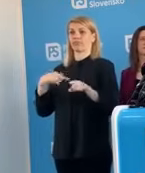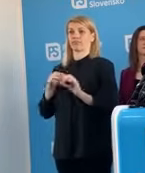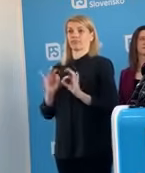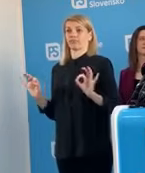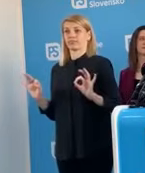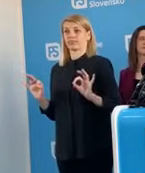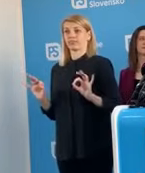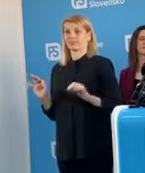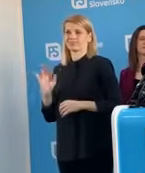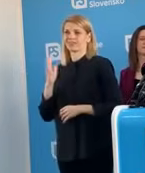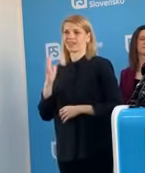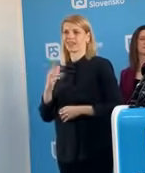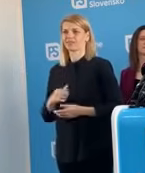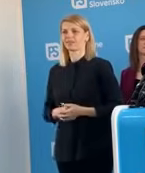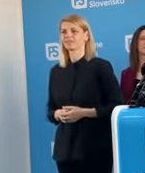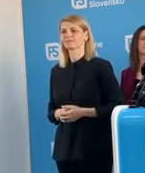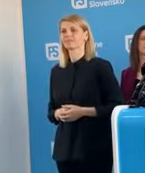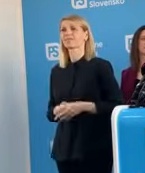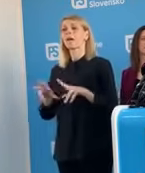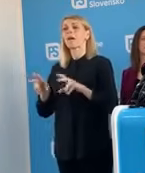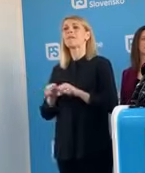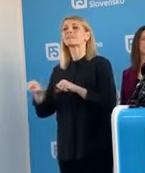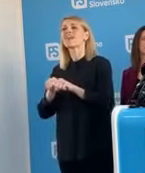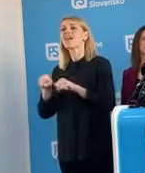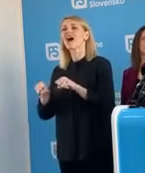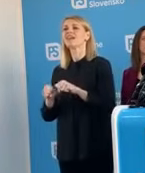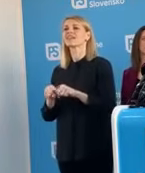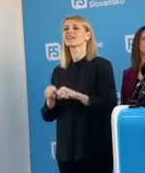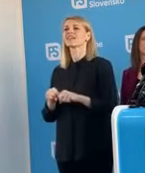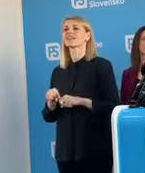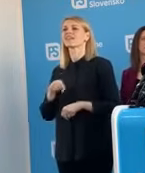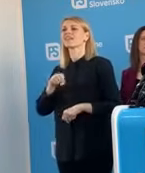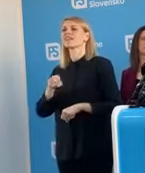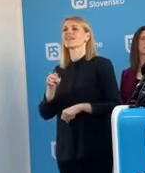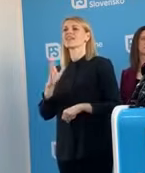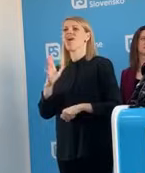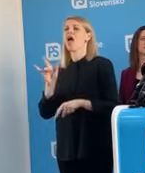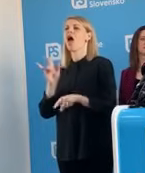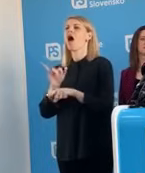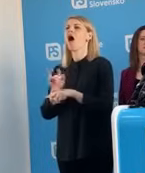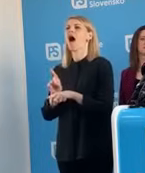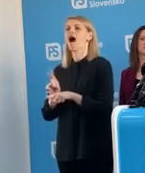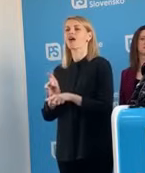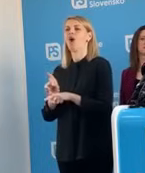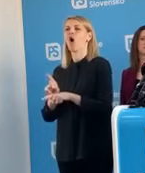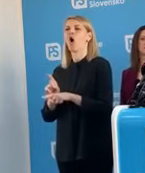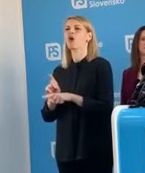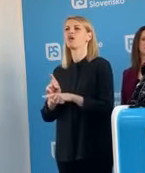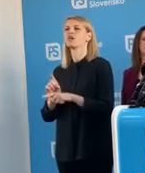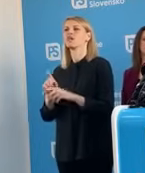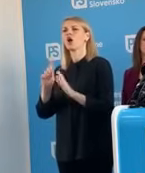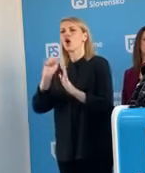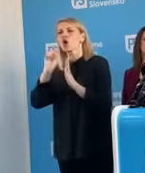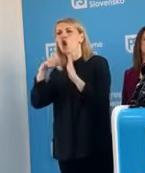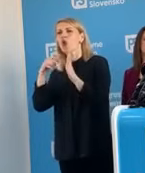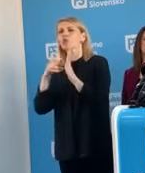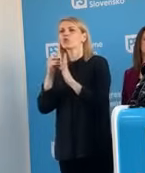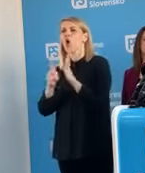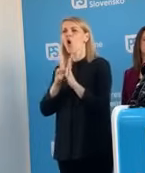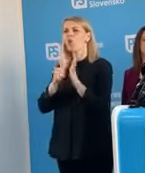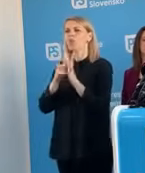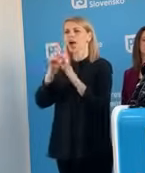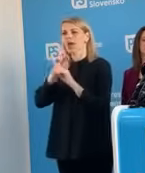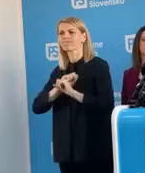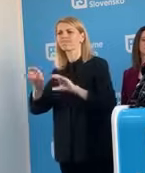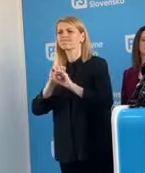môže. Nie, premiér nemá byť youtuberom, premiér nemá byť o tom, že sa vyhovára na